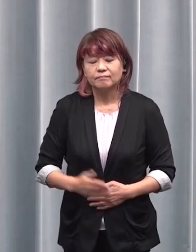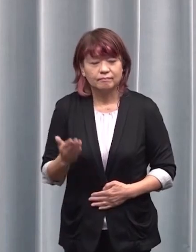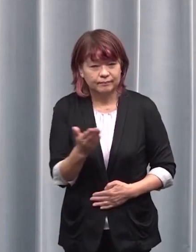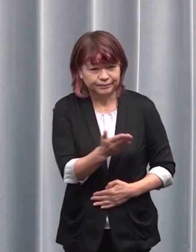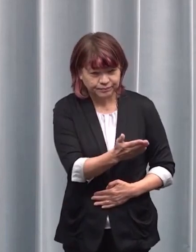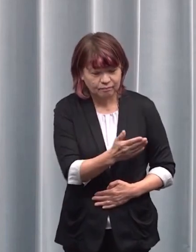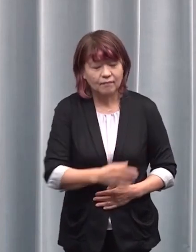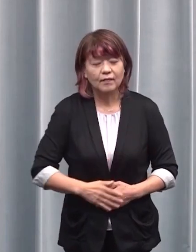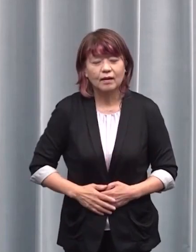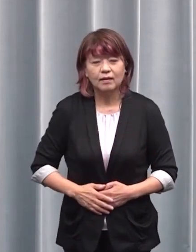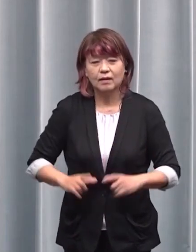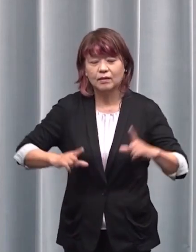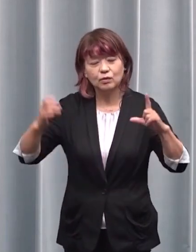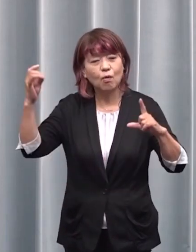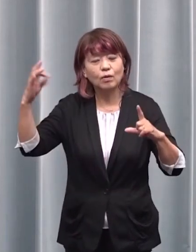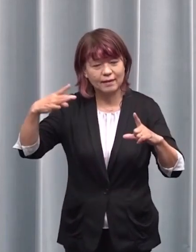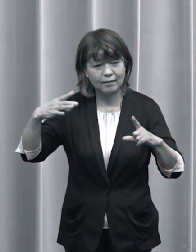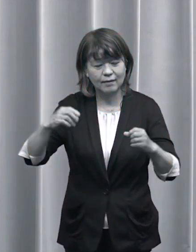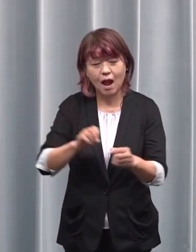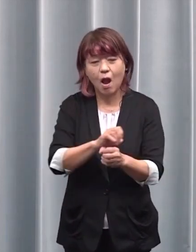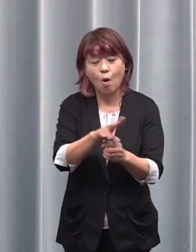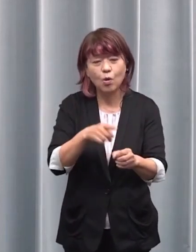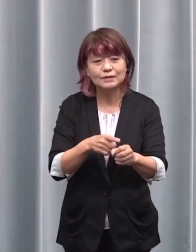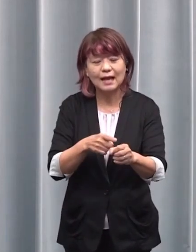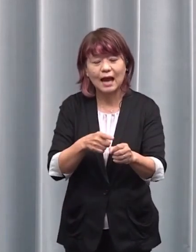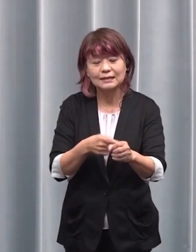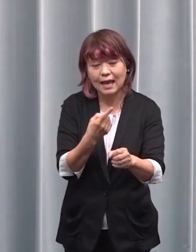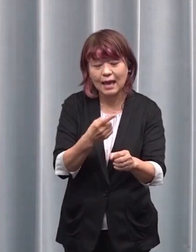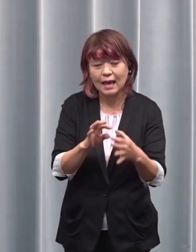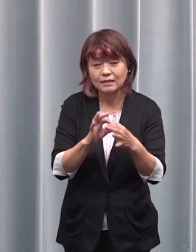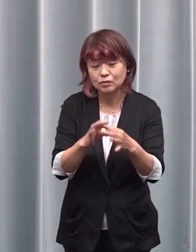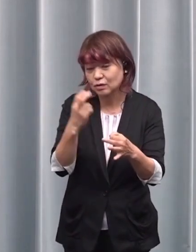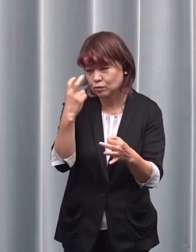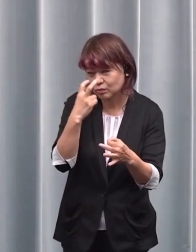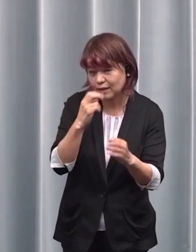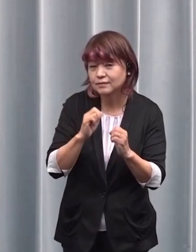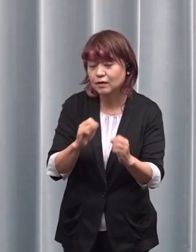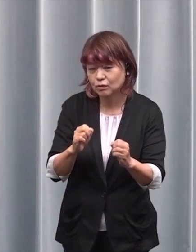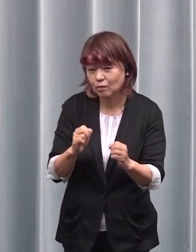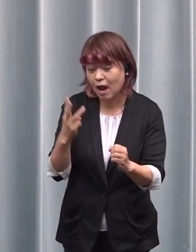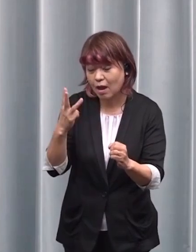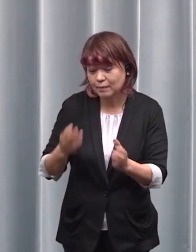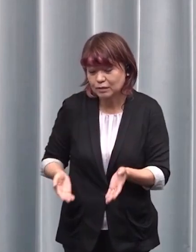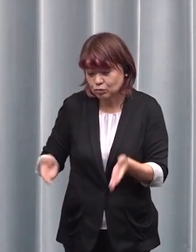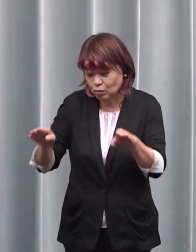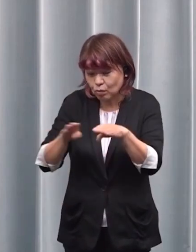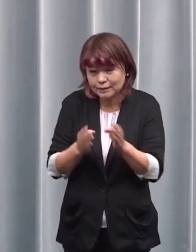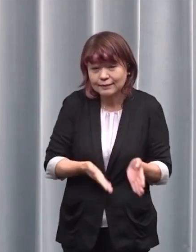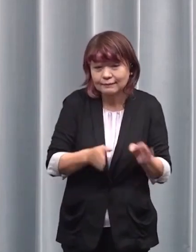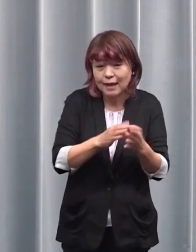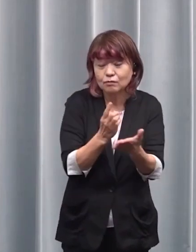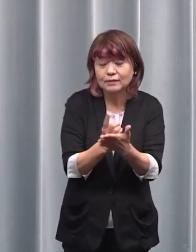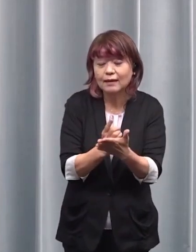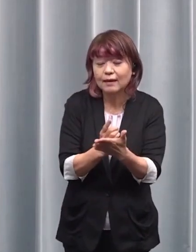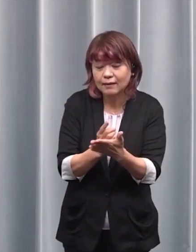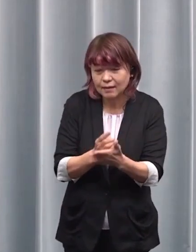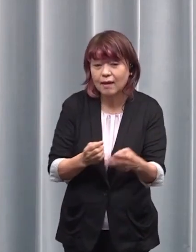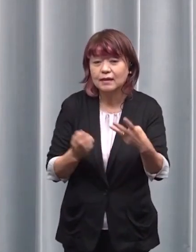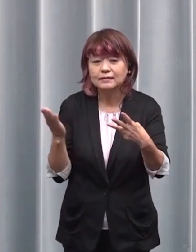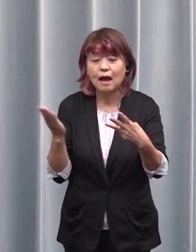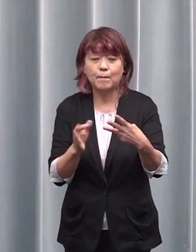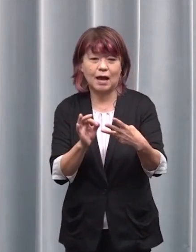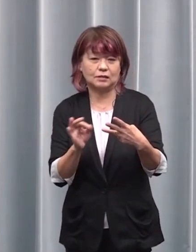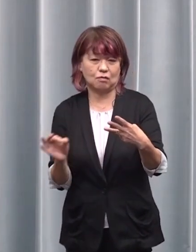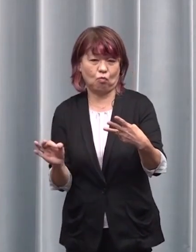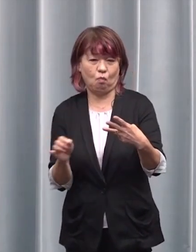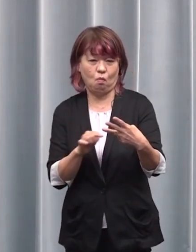東電が詳細な放射線の測定を行っているのは3つのタンク群のみで、現在タンクの水全体の 3% 弱に過ぎない。また